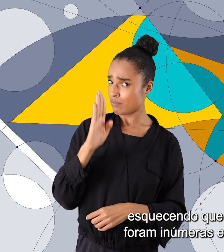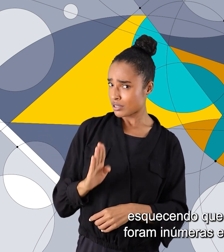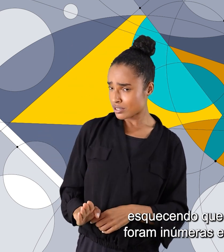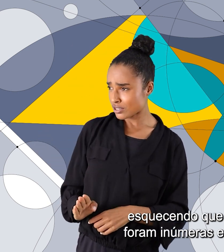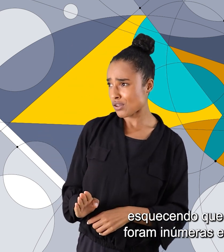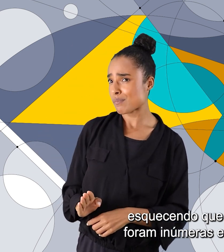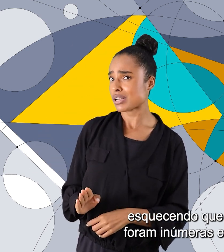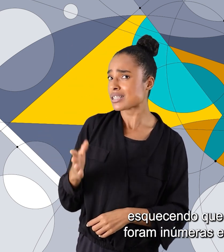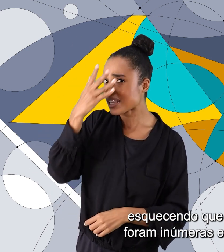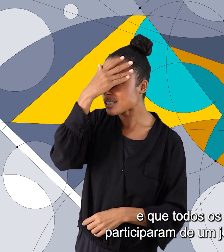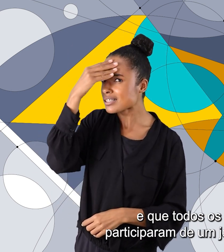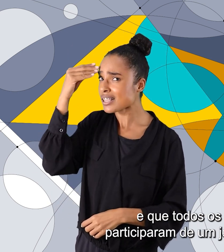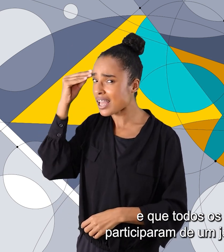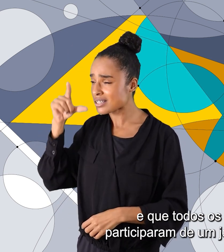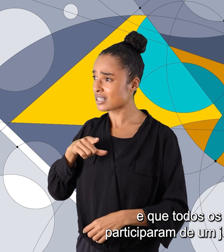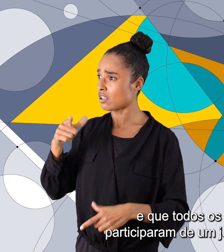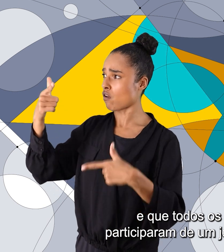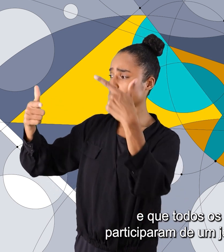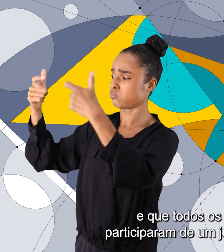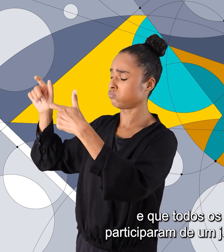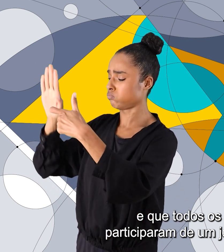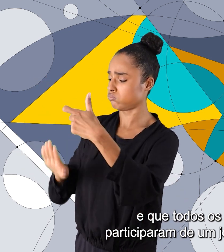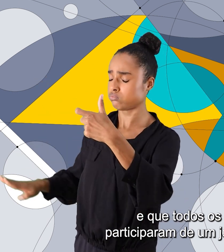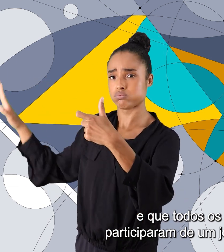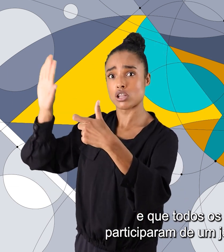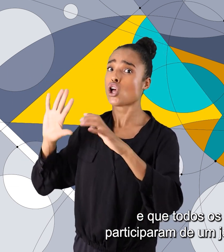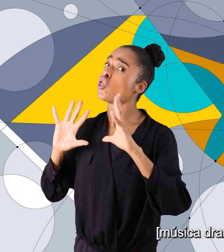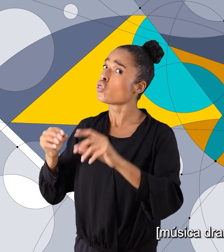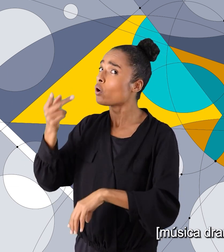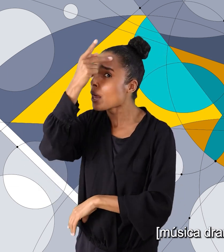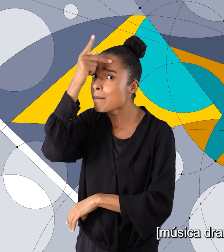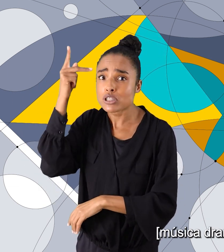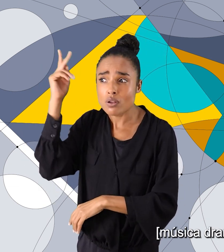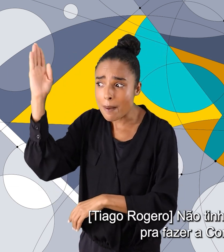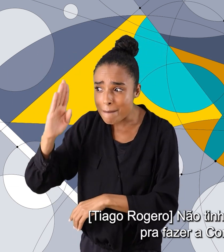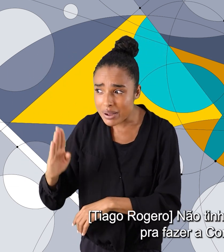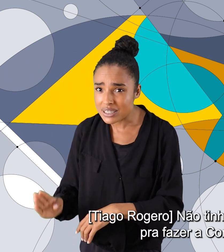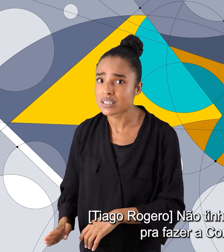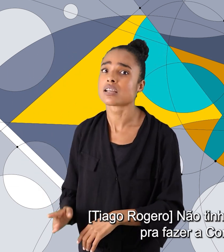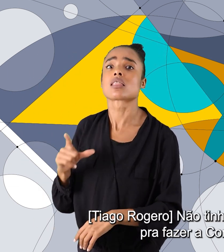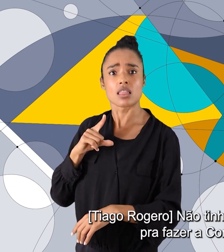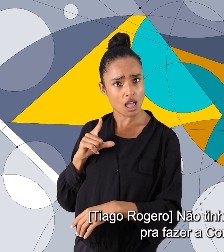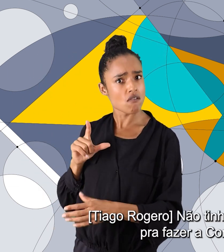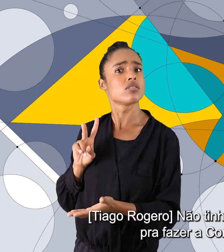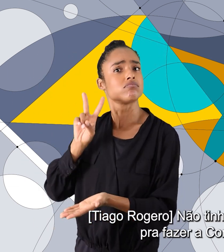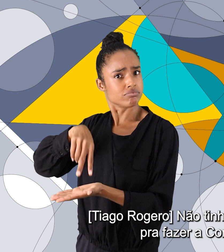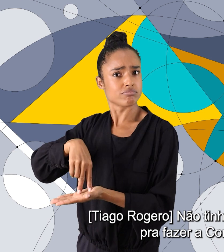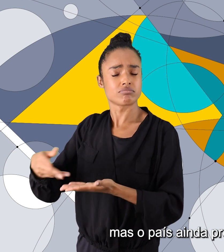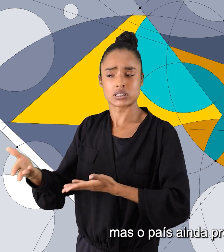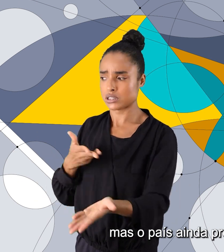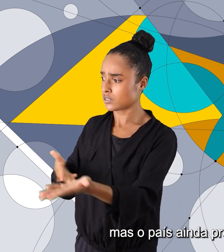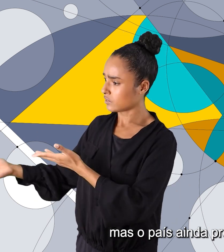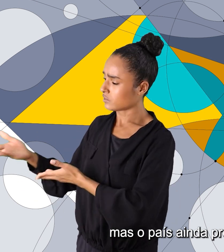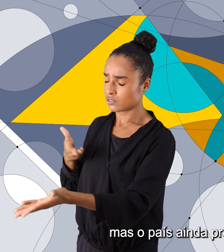foram inúmeras em toda a parte e que todos os brasileiros participaram de um jeito ou de outro. Não tinha mais assembleia para fazer a